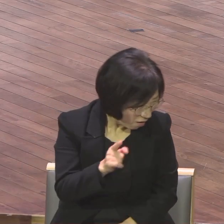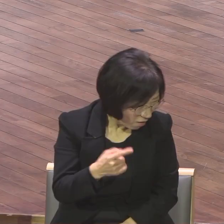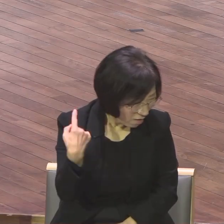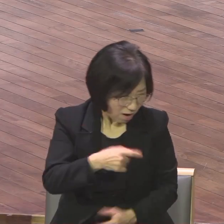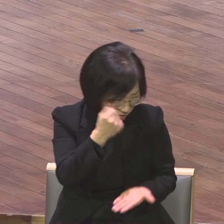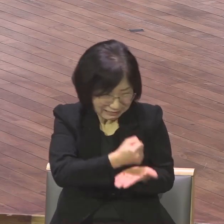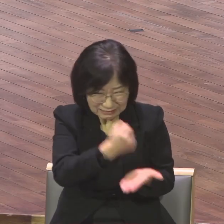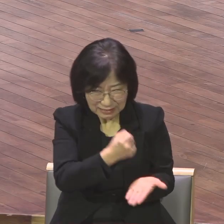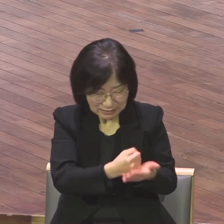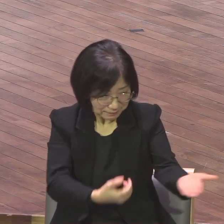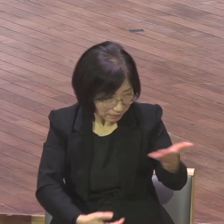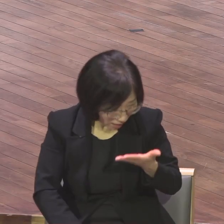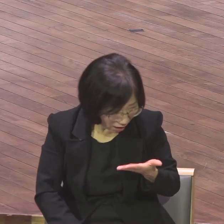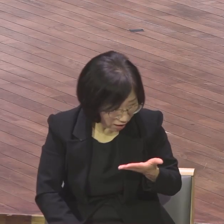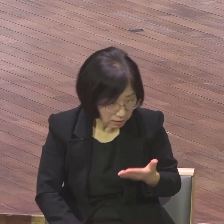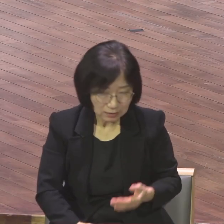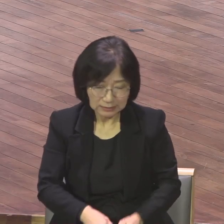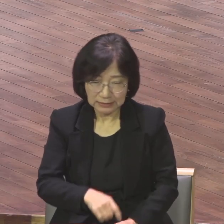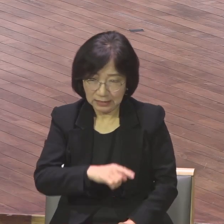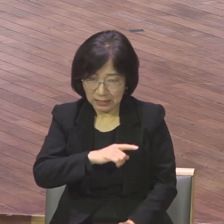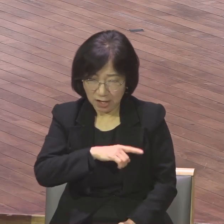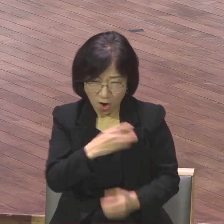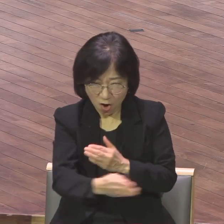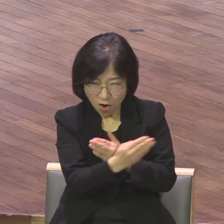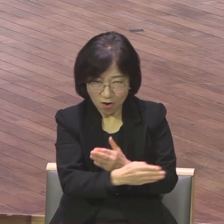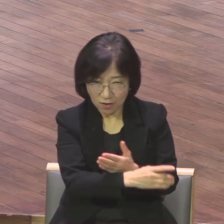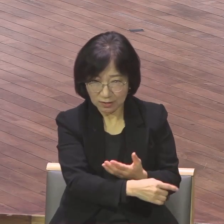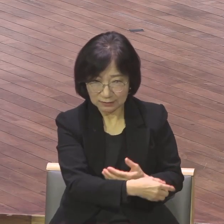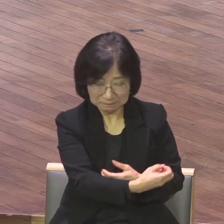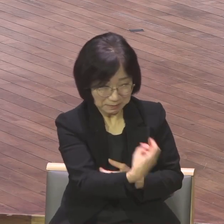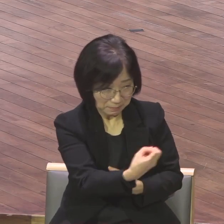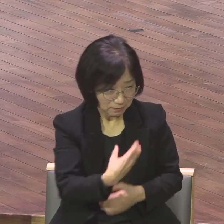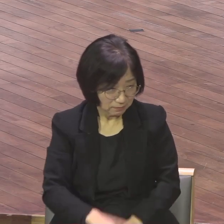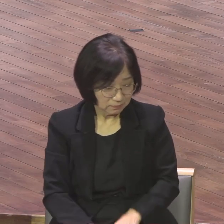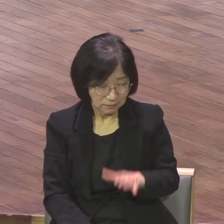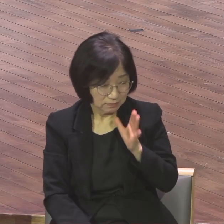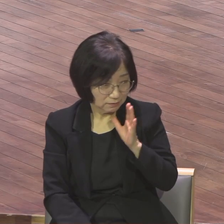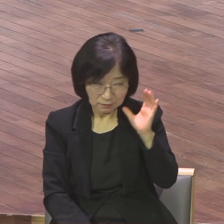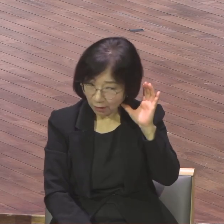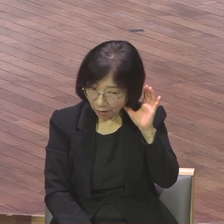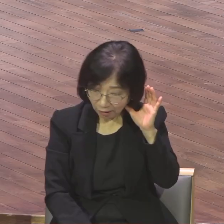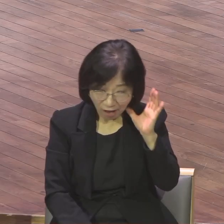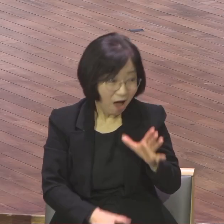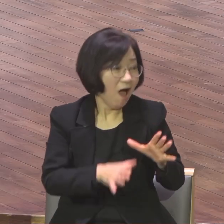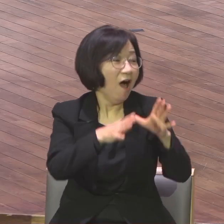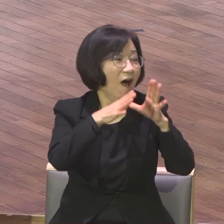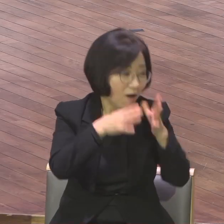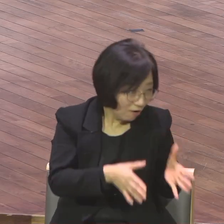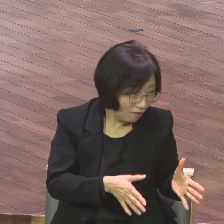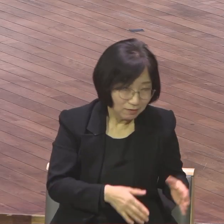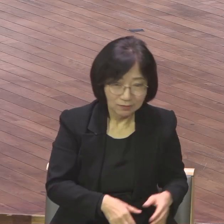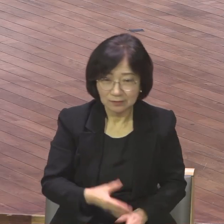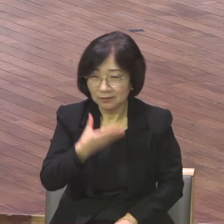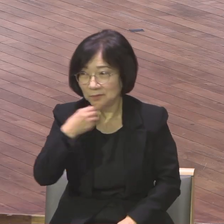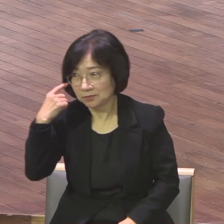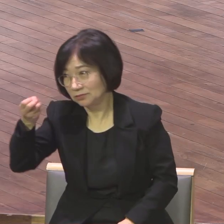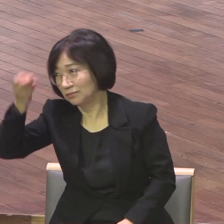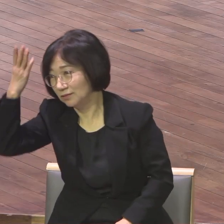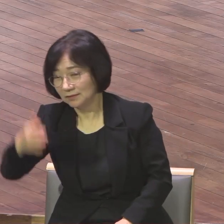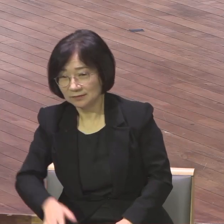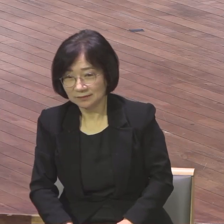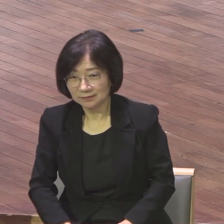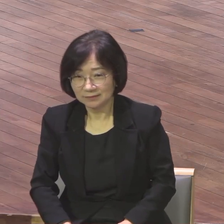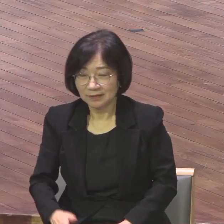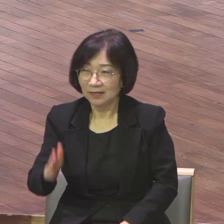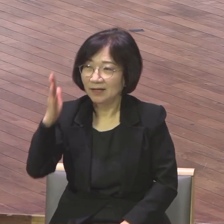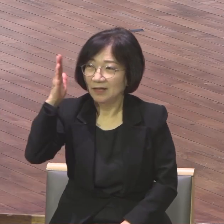주워 들으니까 막 흔들리는 겁니다. 이 사단의 전략이에요. 들어야 돼 복음을 안 듣고 딴소리는 계속